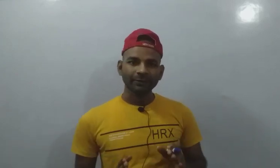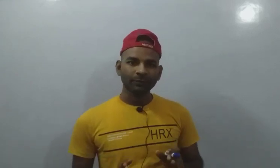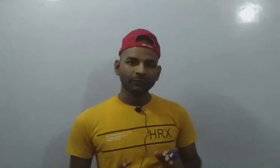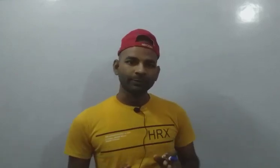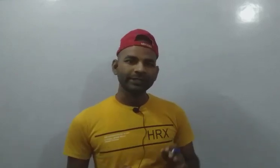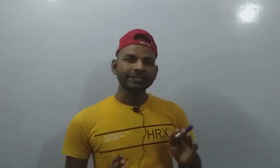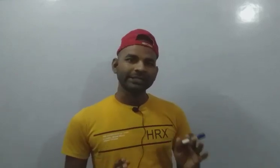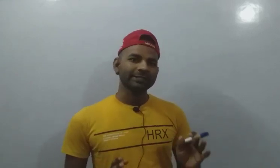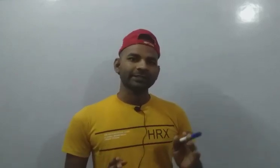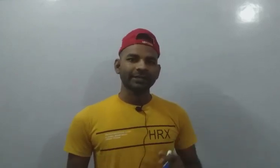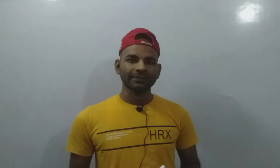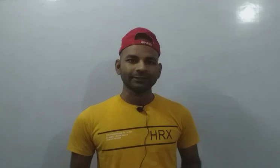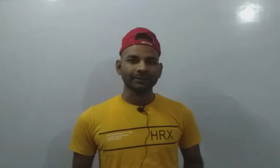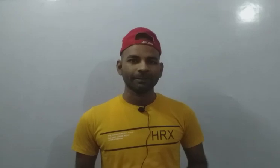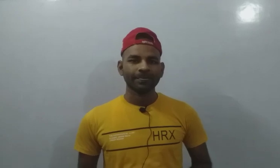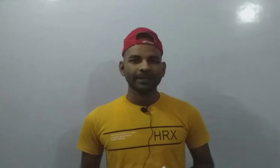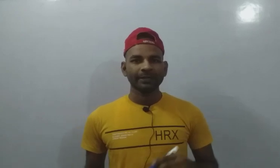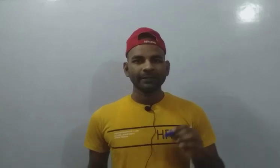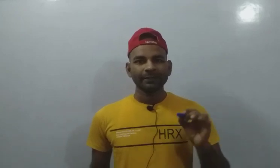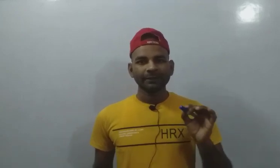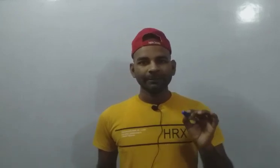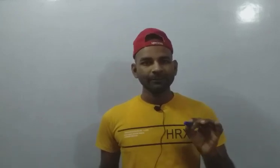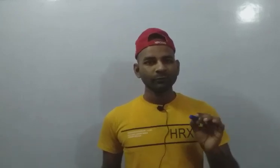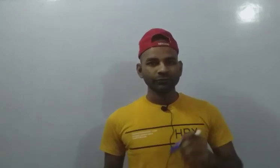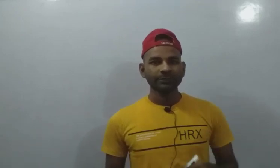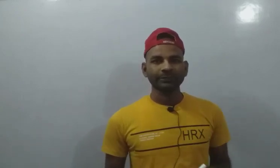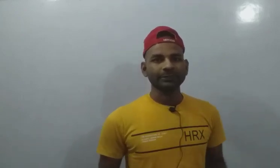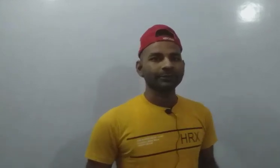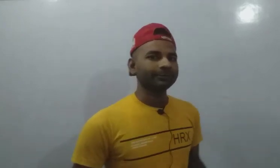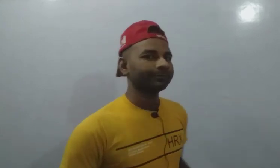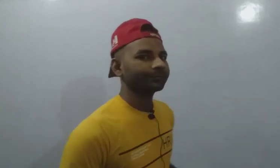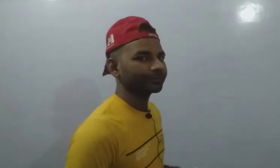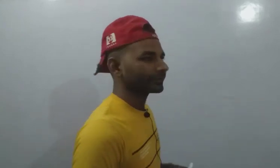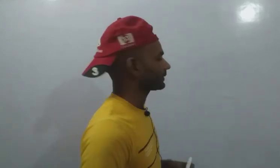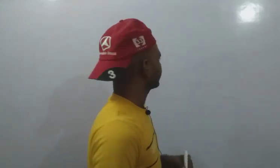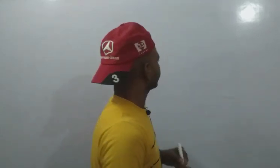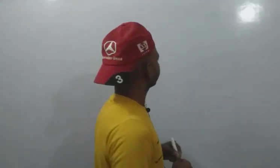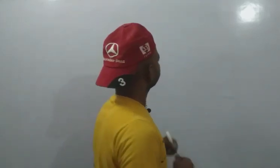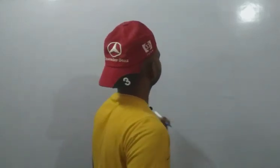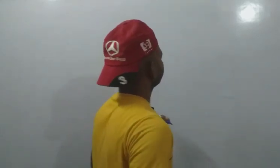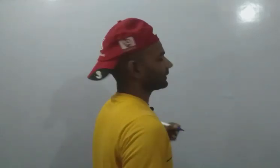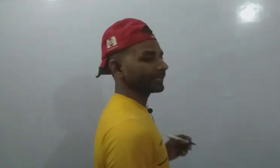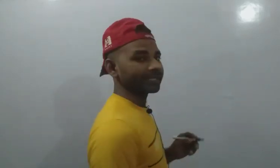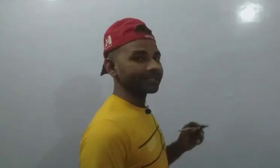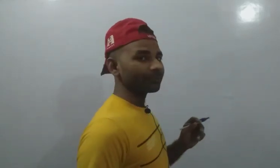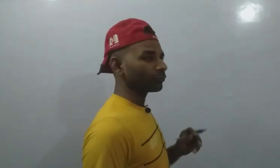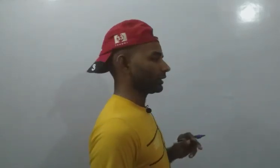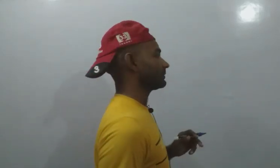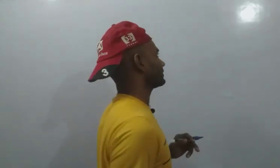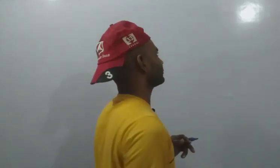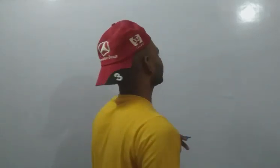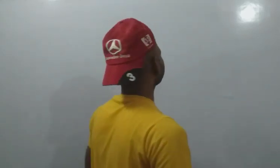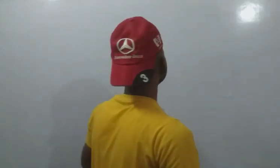लोगों को भी इंग्लिश सिखाई जाती है। मैं आपको कुछ चीज़ें बताता हूँ। देखिए, जैसे हम लोग ABCD बोलते हैं